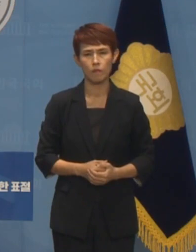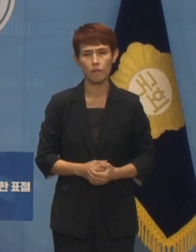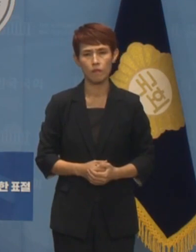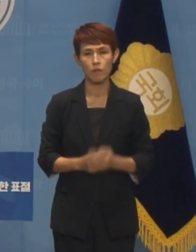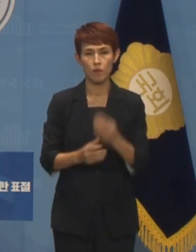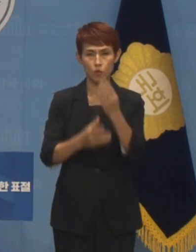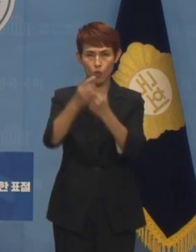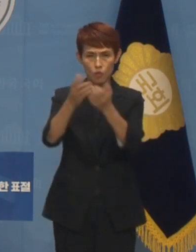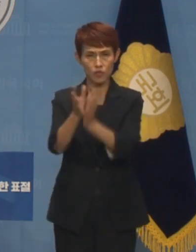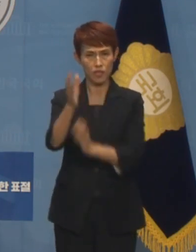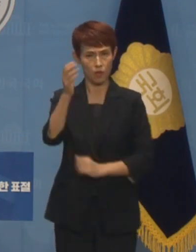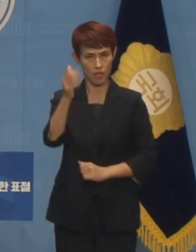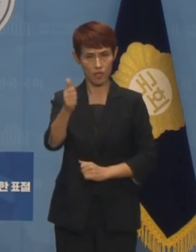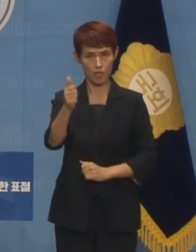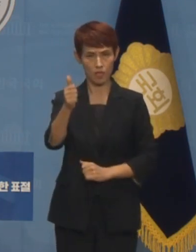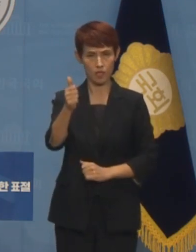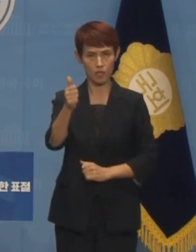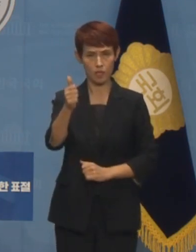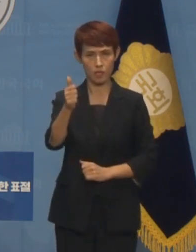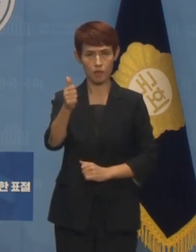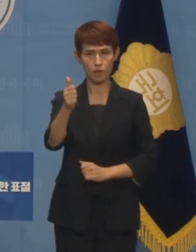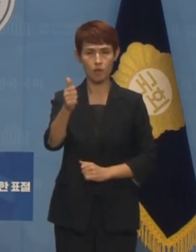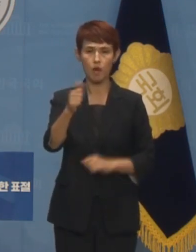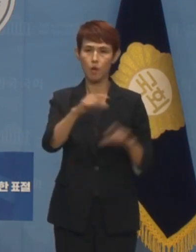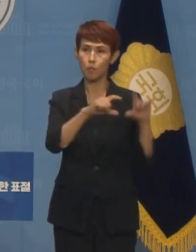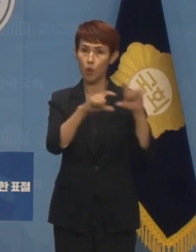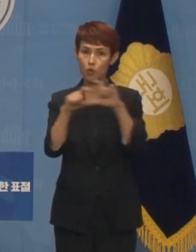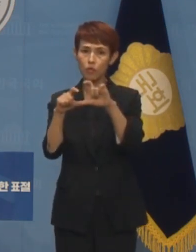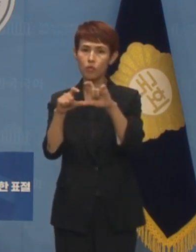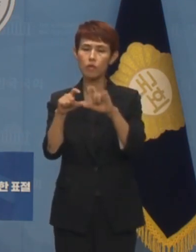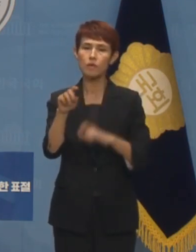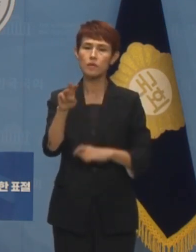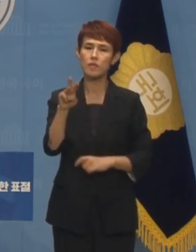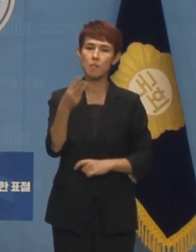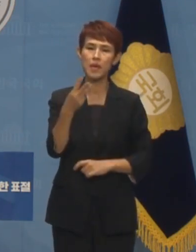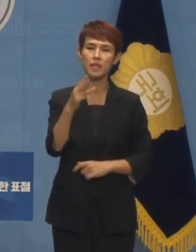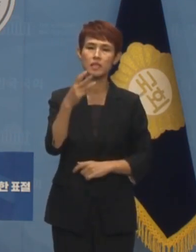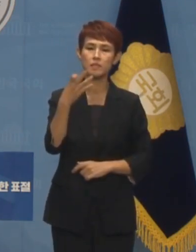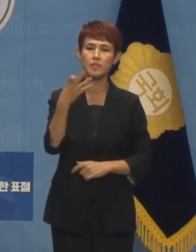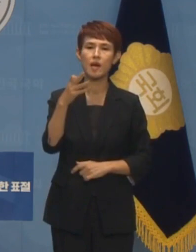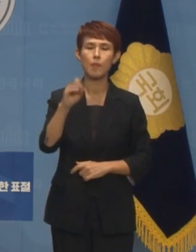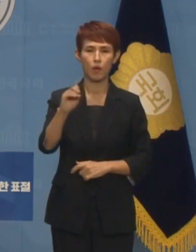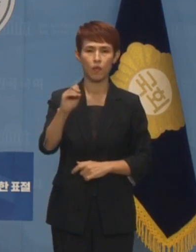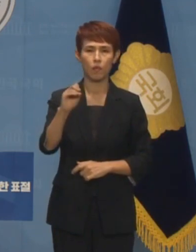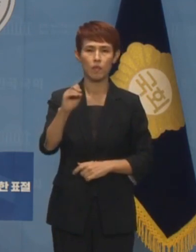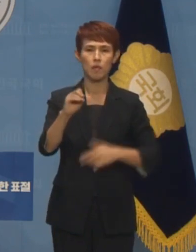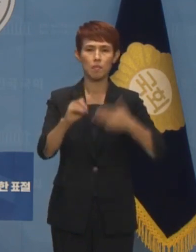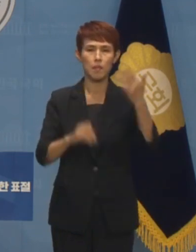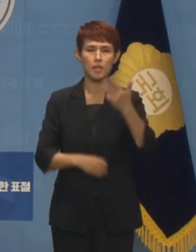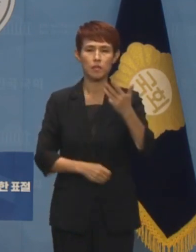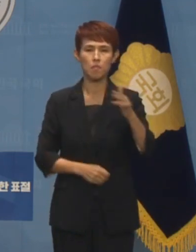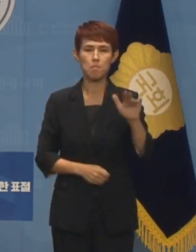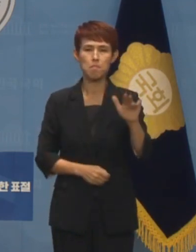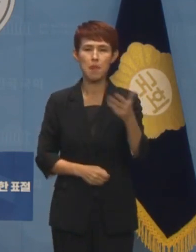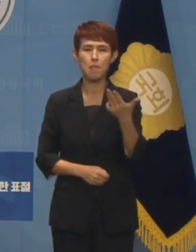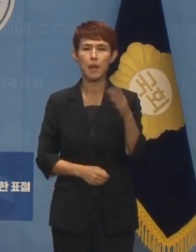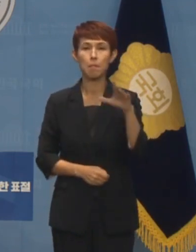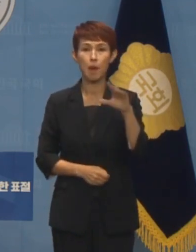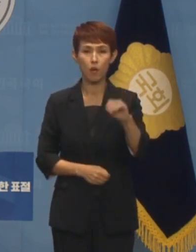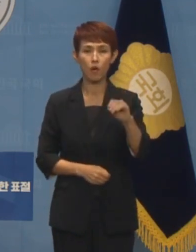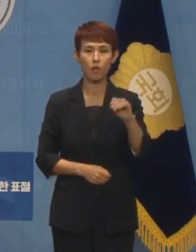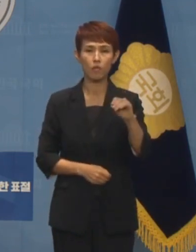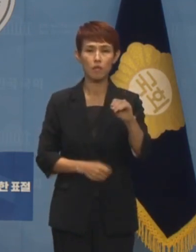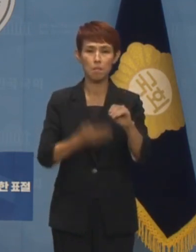통일부 장관이 한 끼에 평균 314만 원씩 총 8,800여만 원을